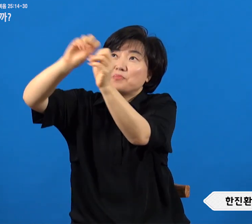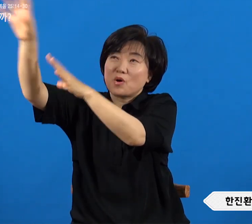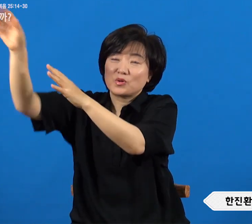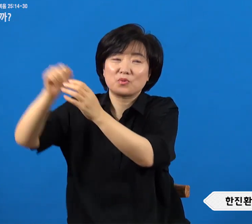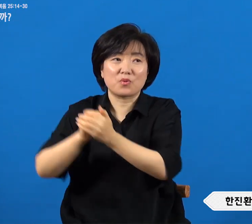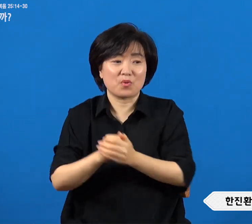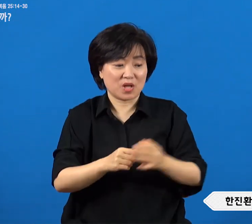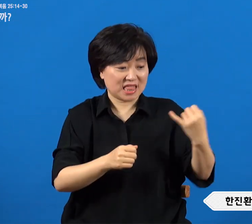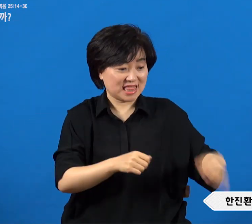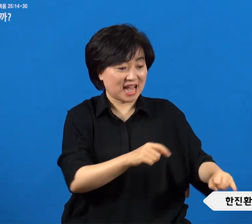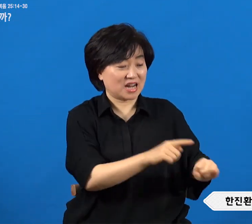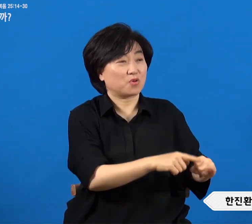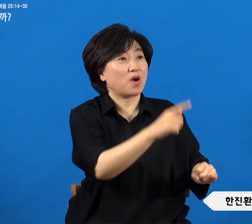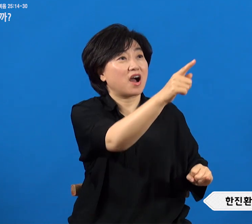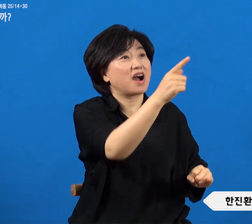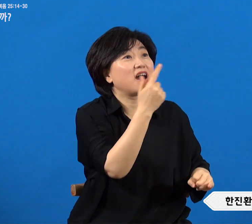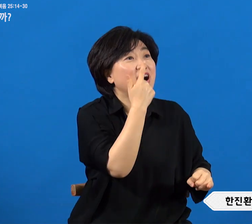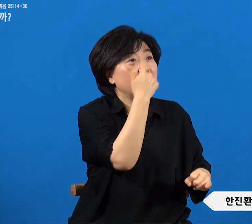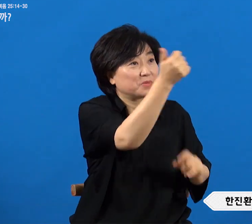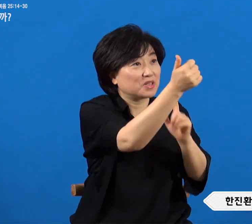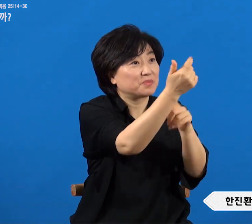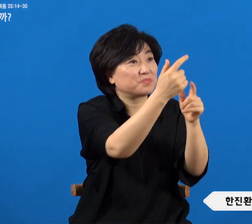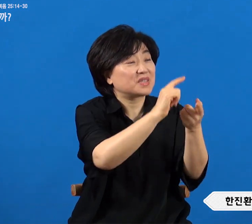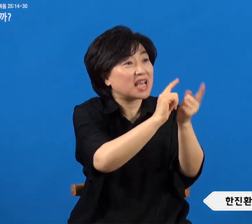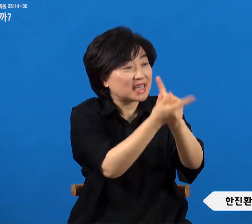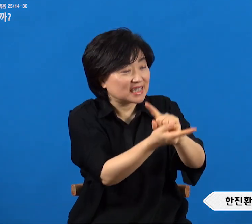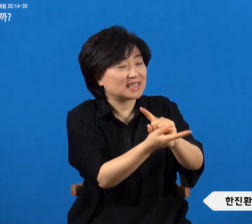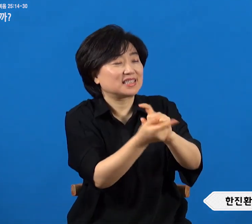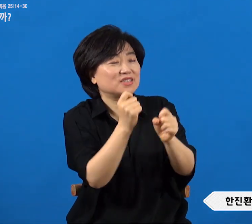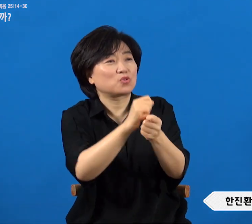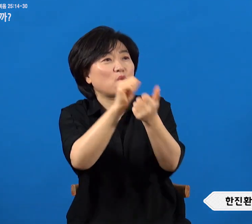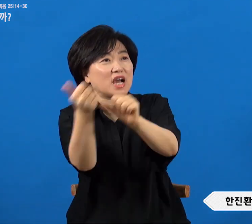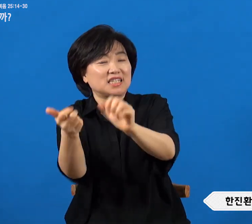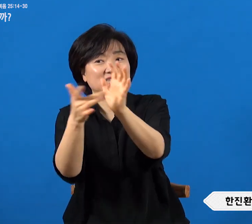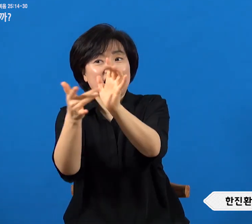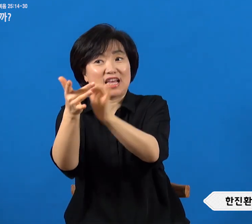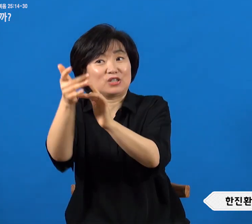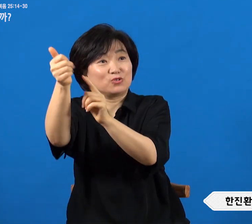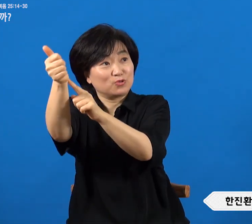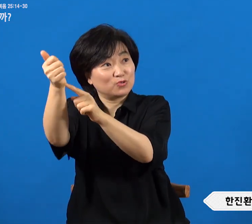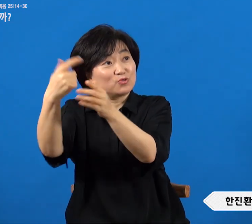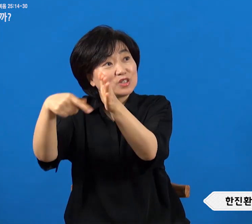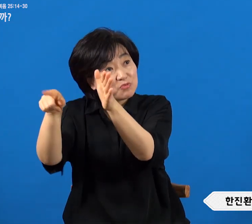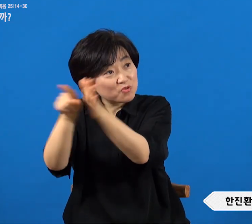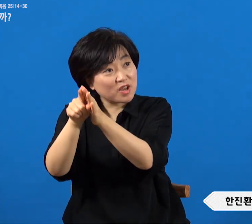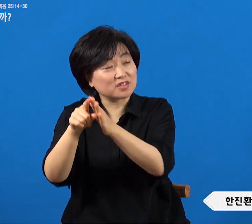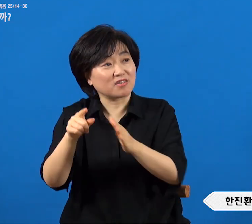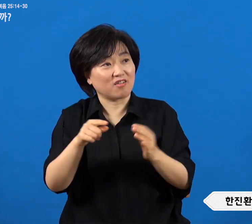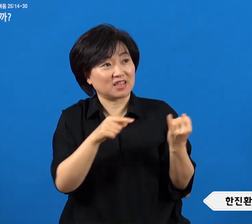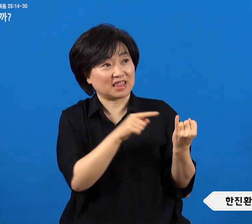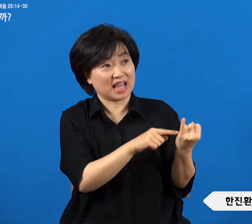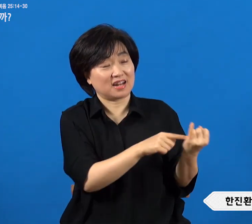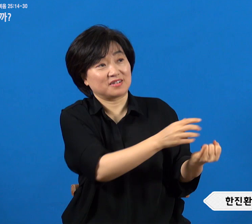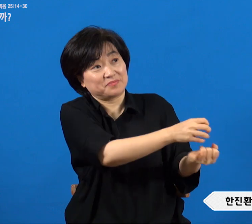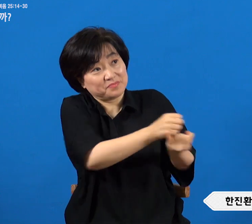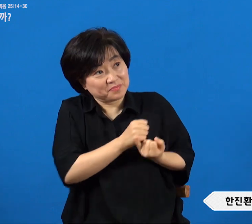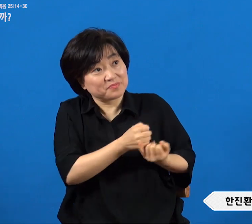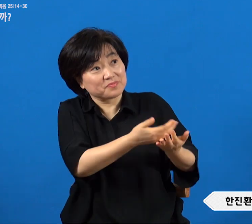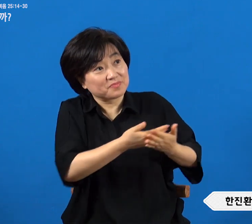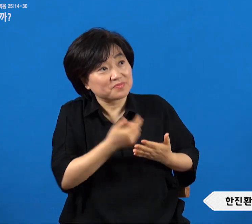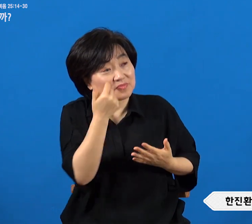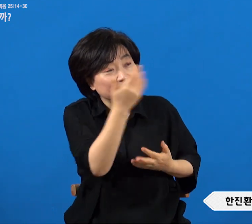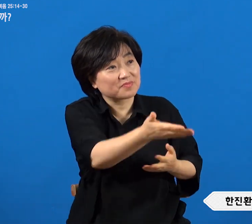대신 돌아가신 그분을 위해 저를 받아주시겠습니까? 따님이 영광스러운 하나님